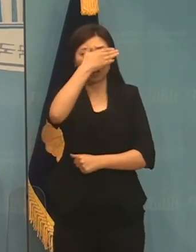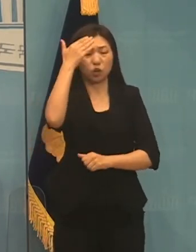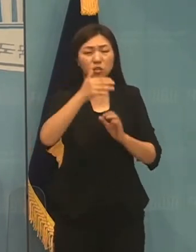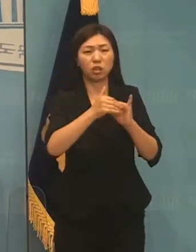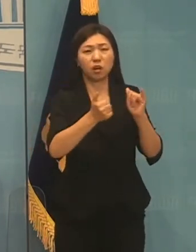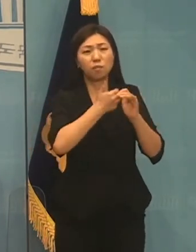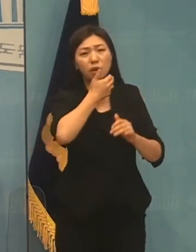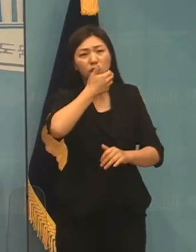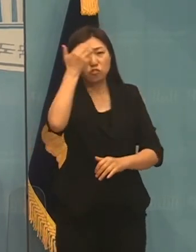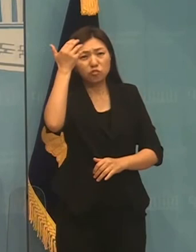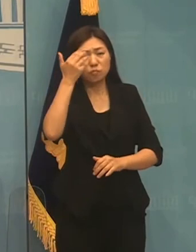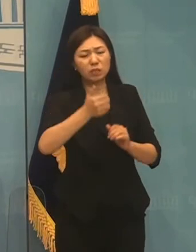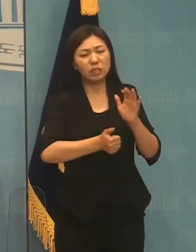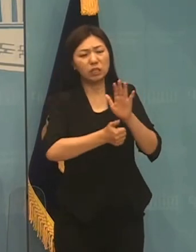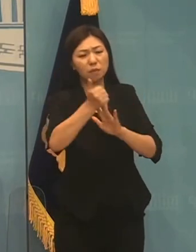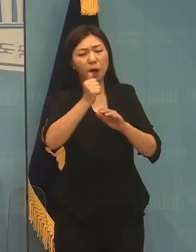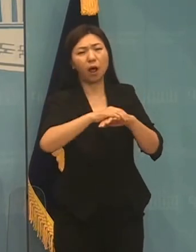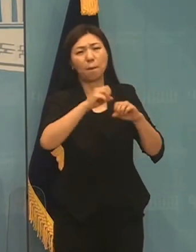빼앗아갔습니다.